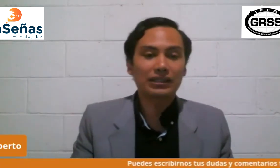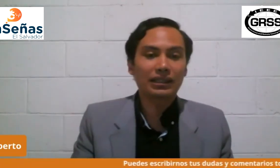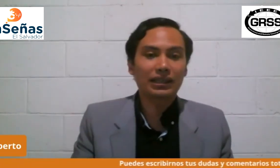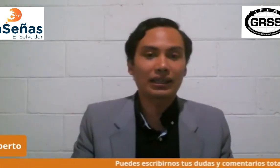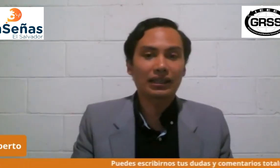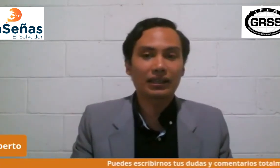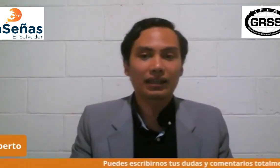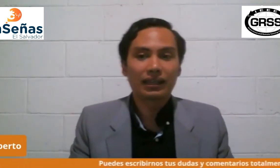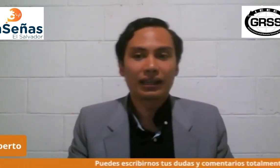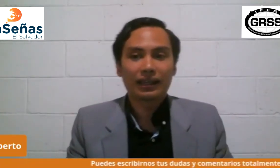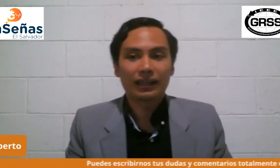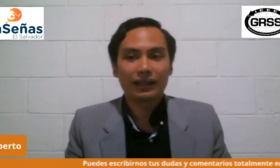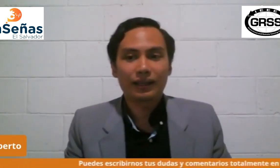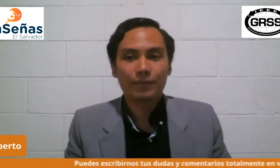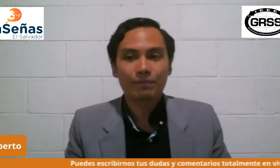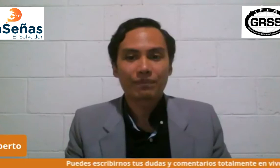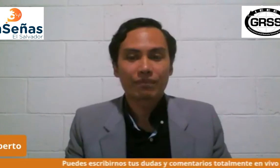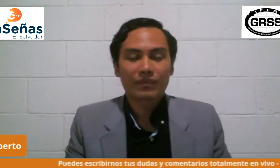si dice de qué